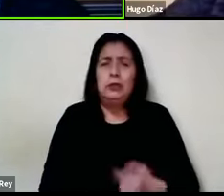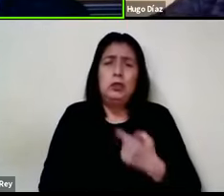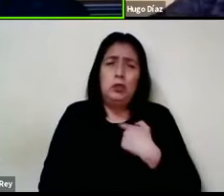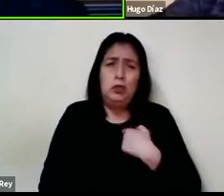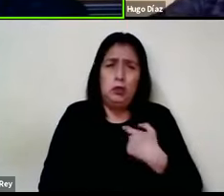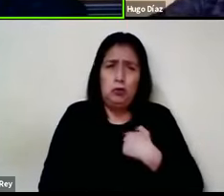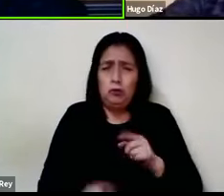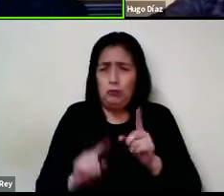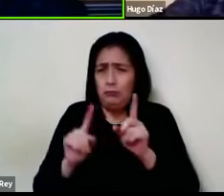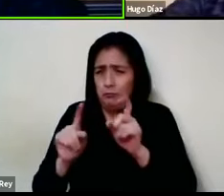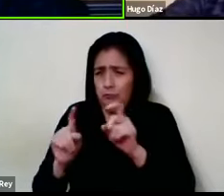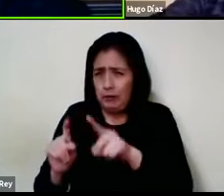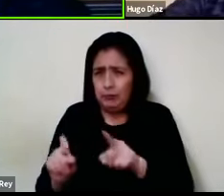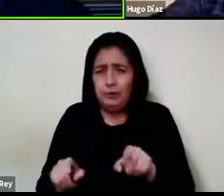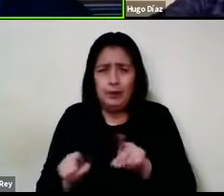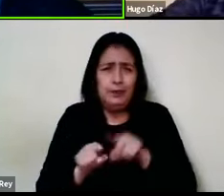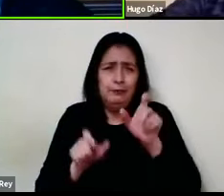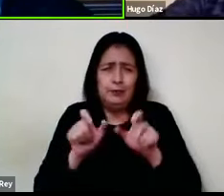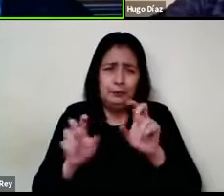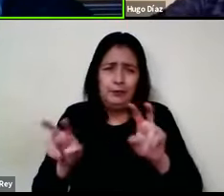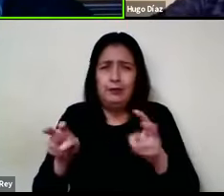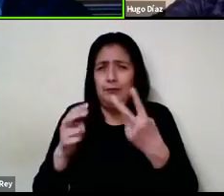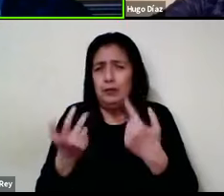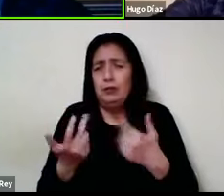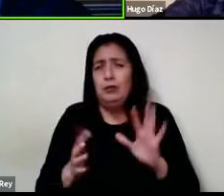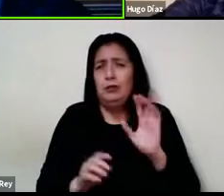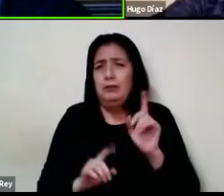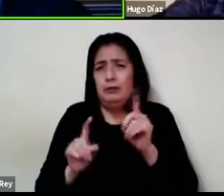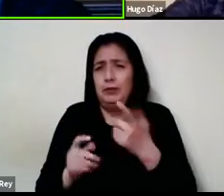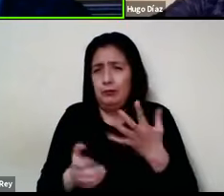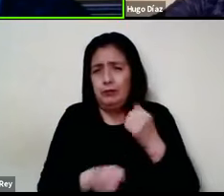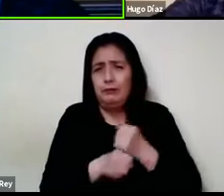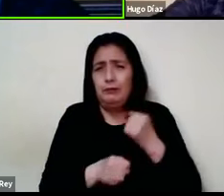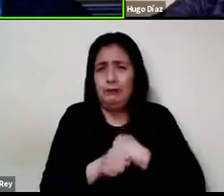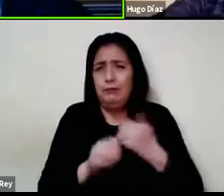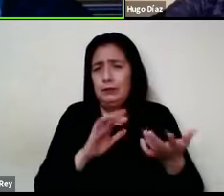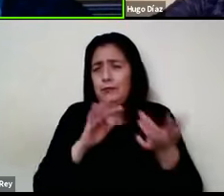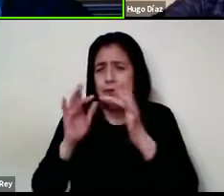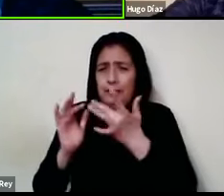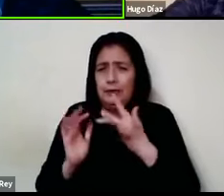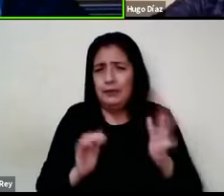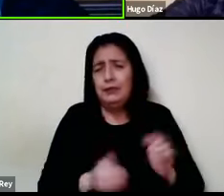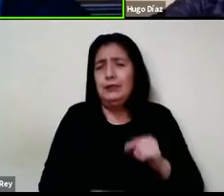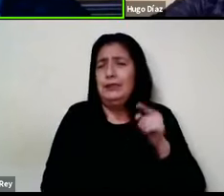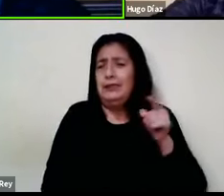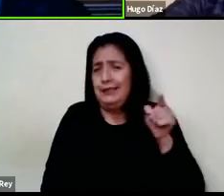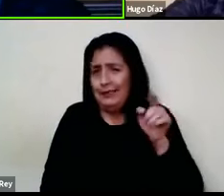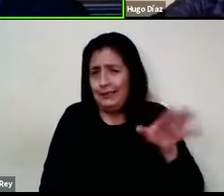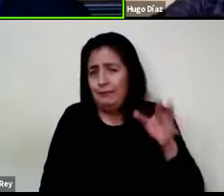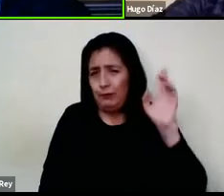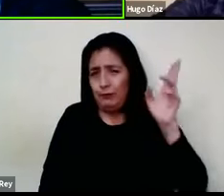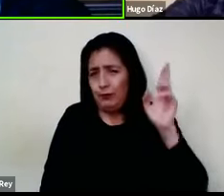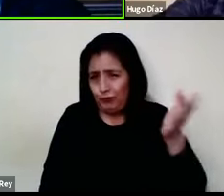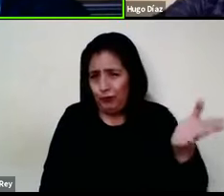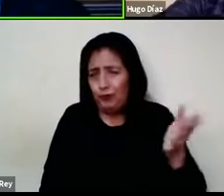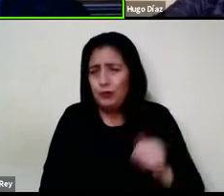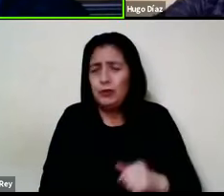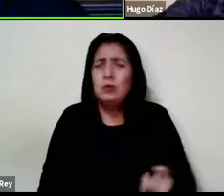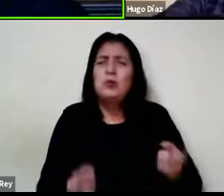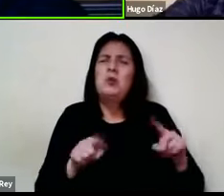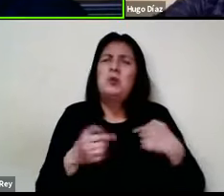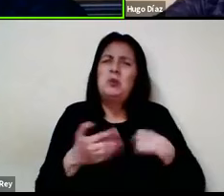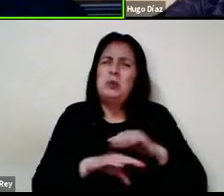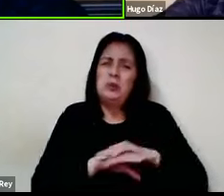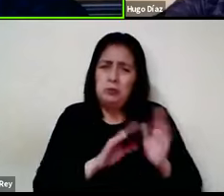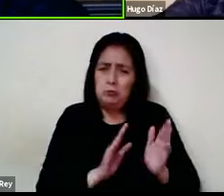pregunto igual acá al público que está acá, o les preguntaba y lo trabajábamos en mi red de maestros ahí. Cuando uno hace una